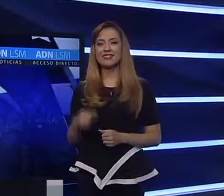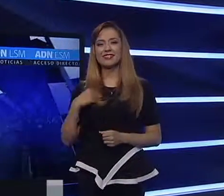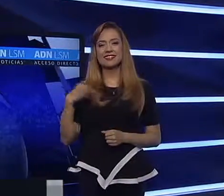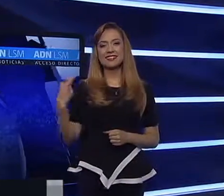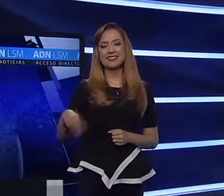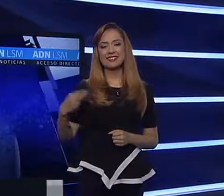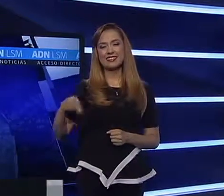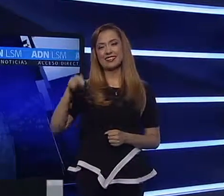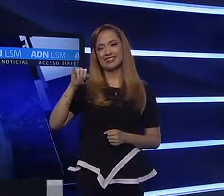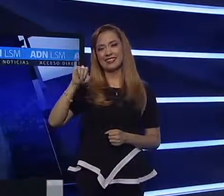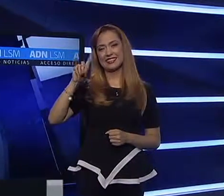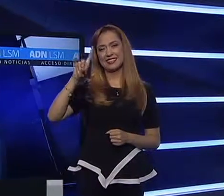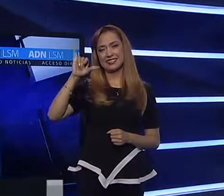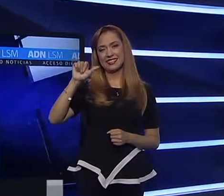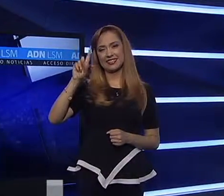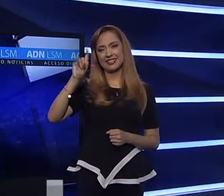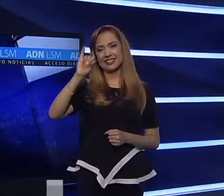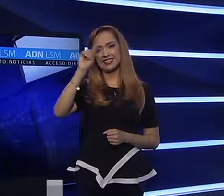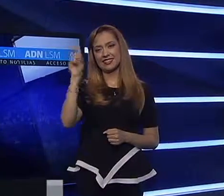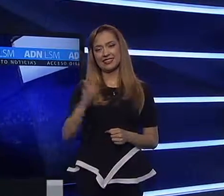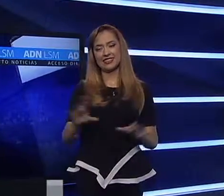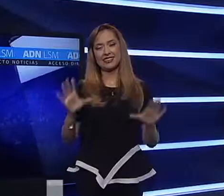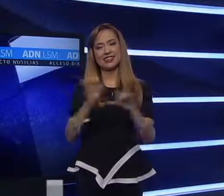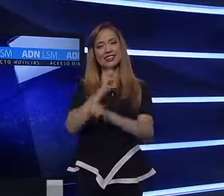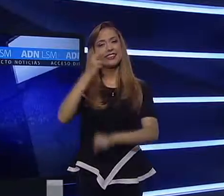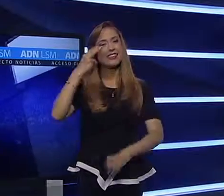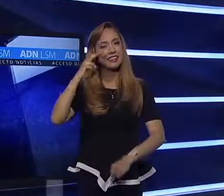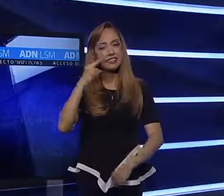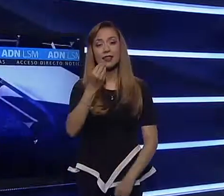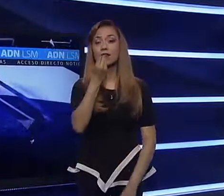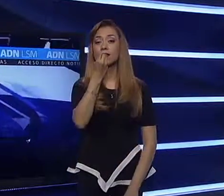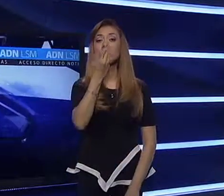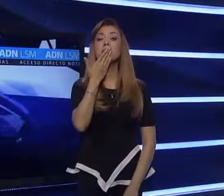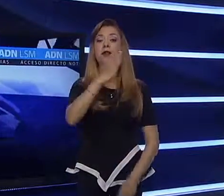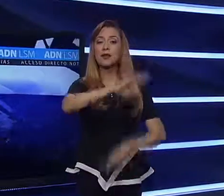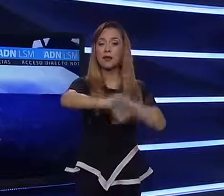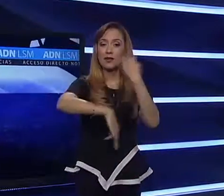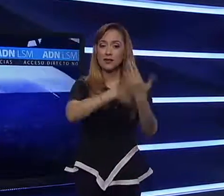por su atención. Que tenga una excelente tarde y buen provecho. Hasta mañana.